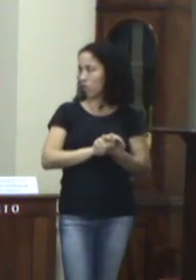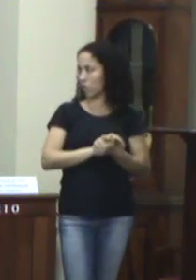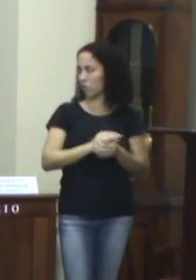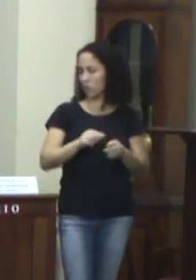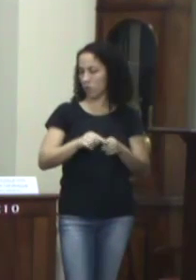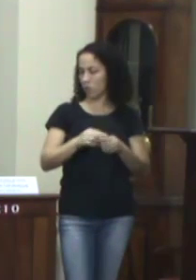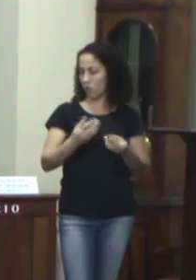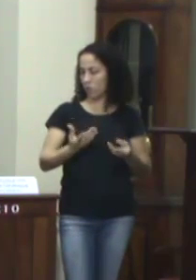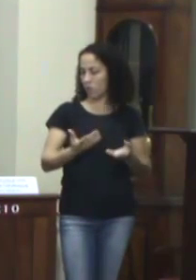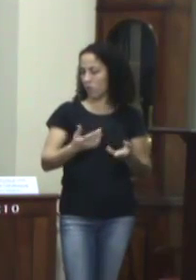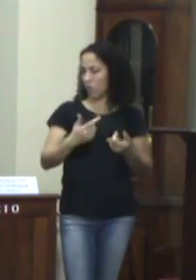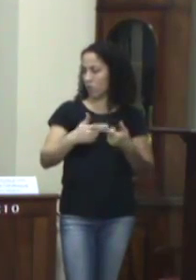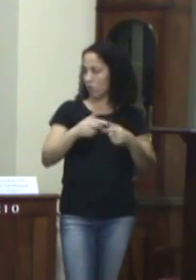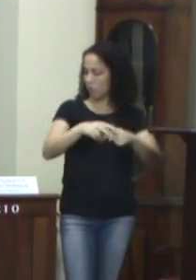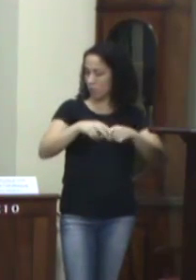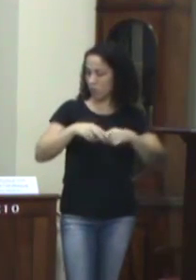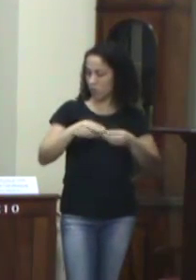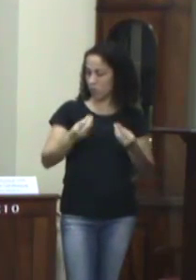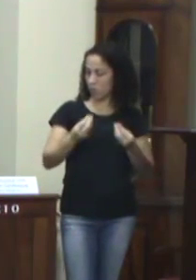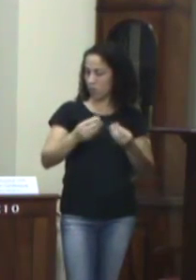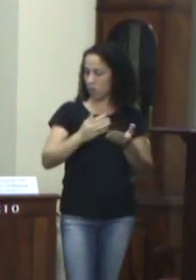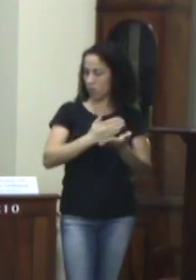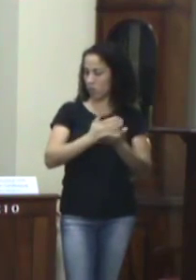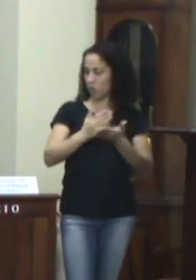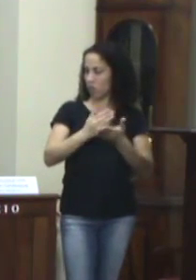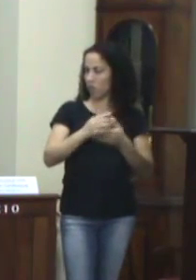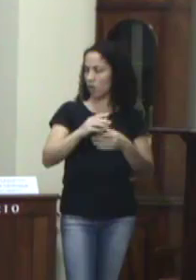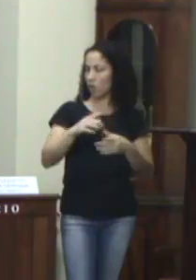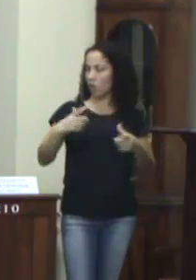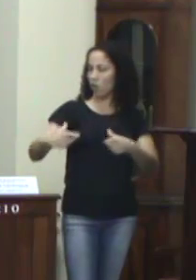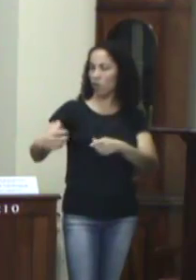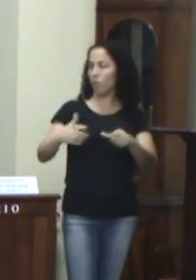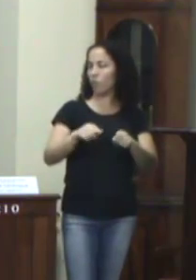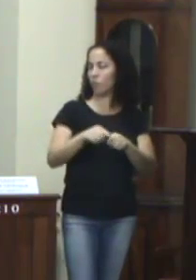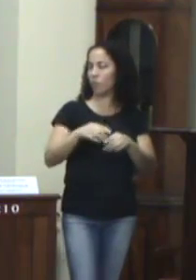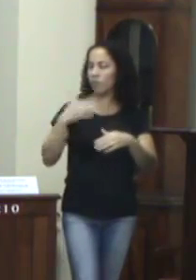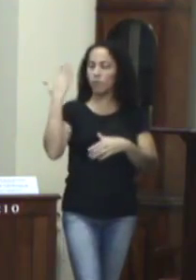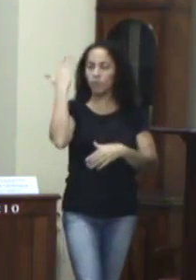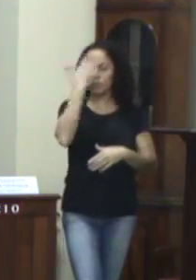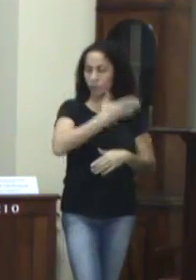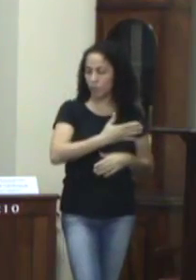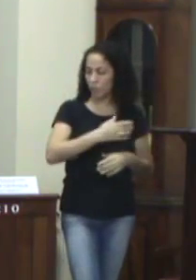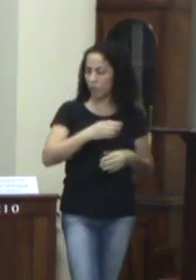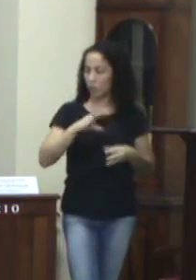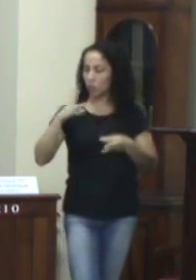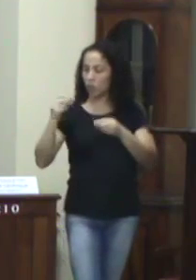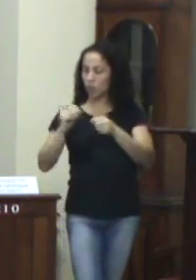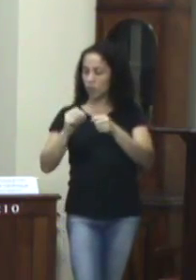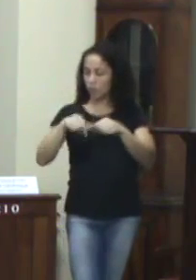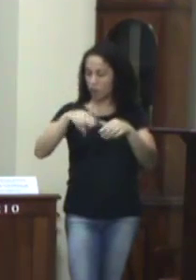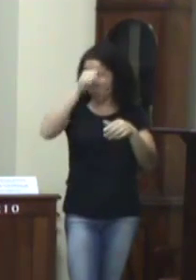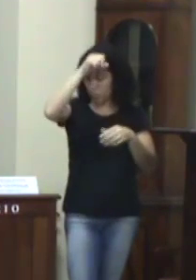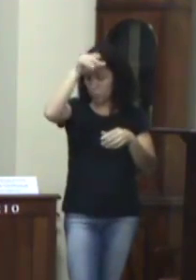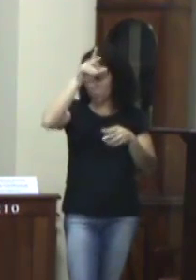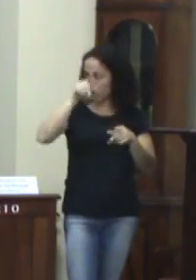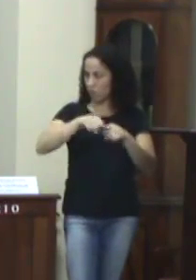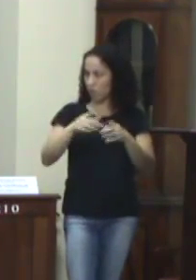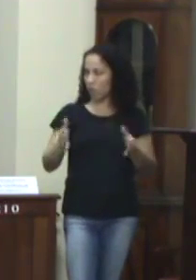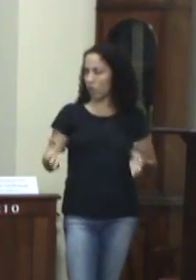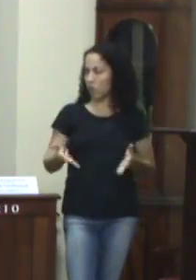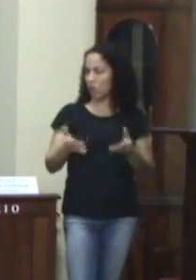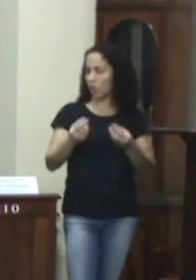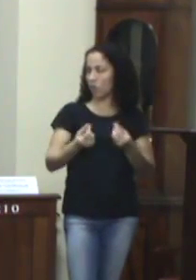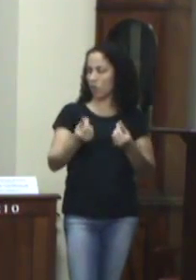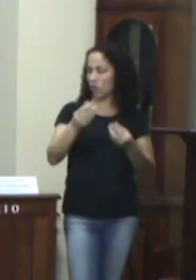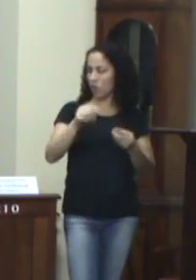seguinte, assim poderemos ofertar junto à comunidade local uma transparência nas ações municipais e estimular o controle social